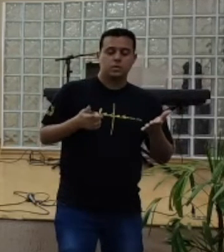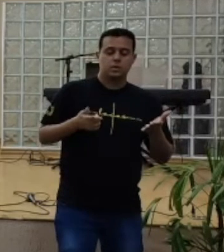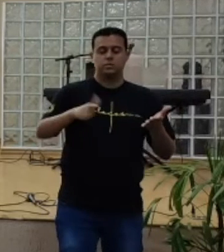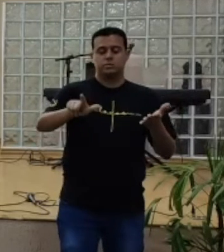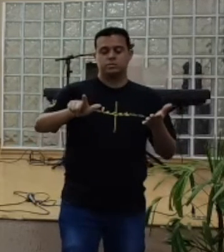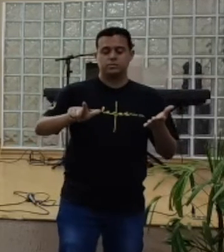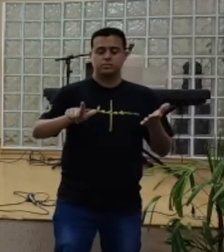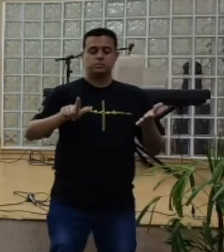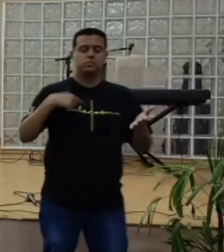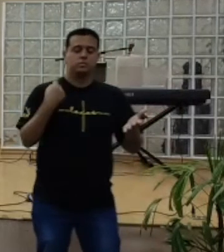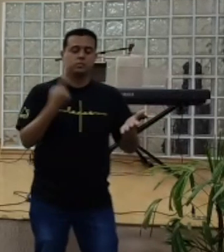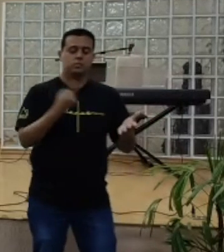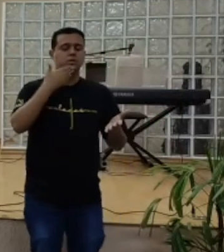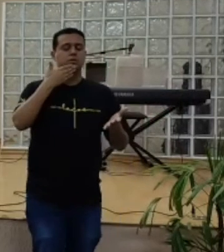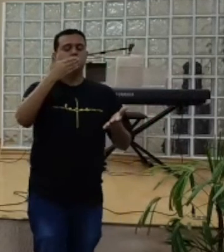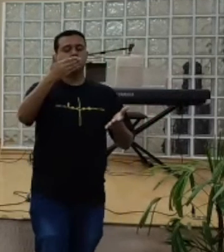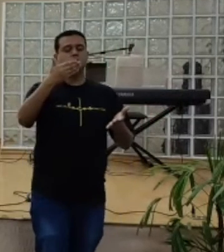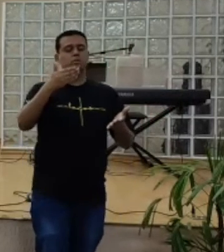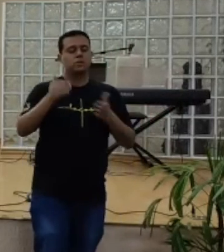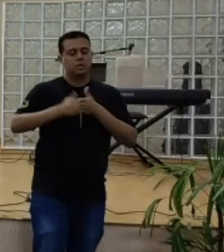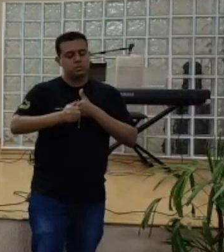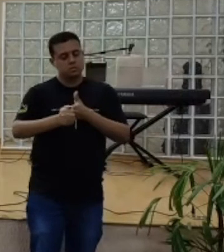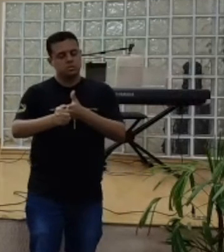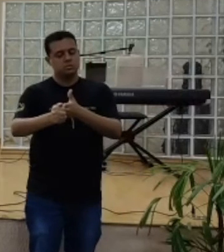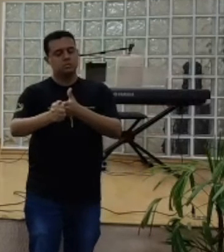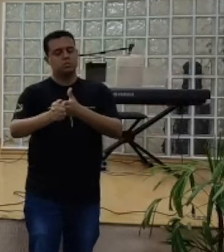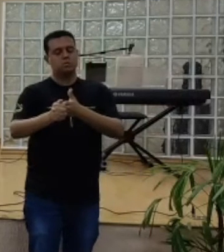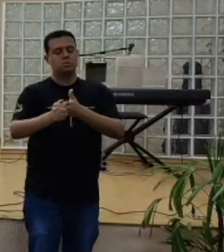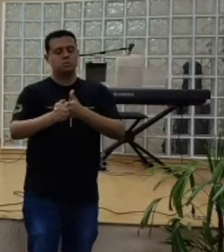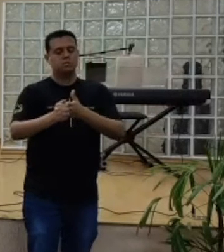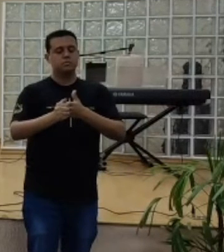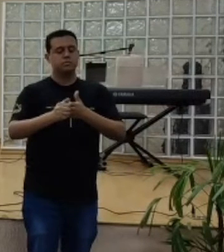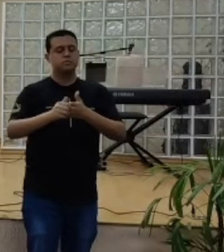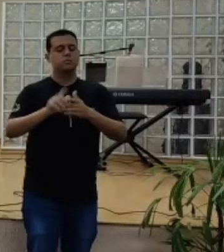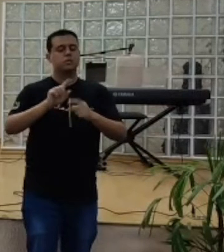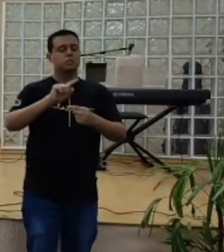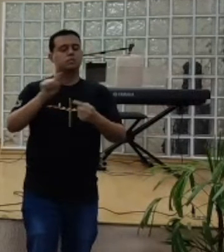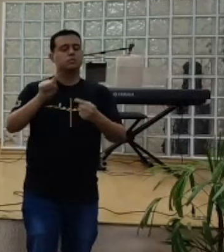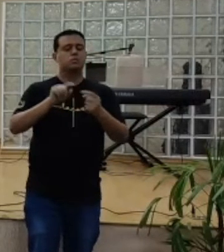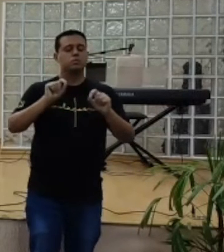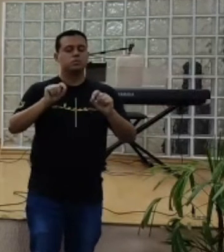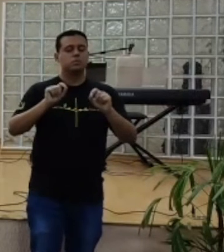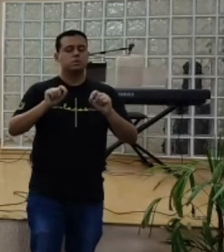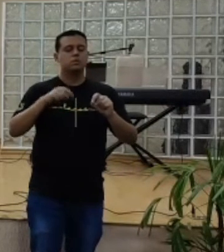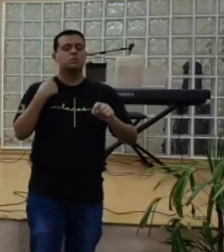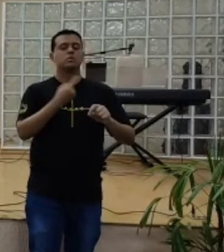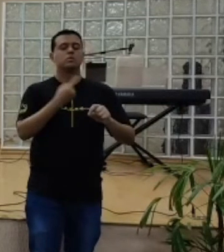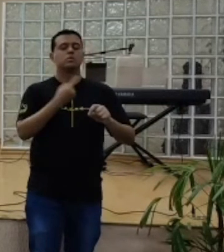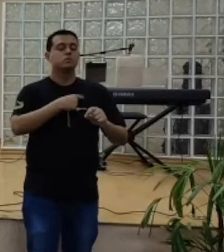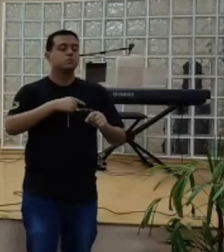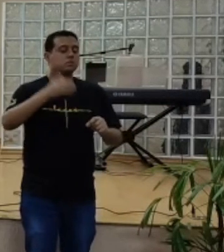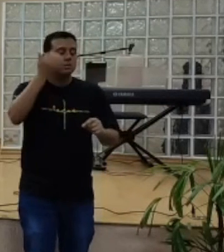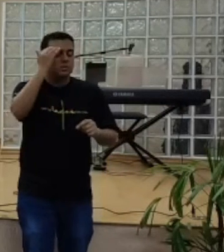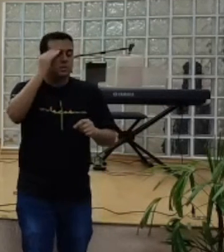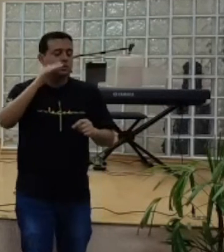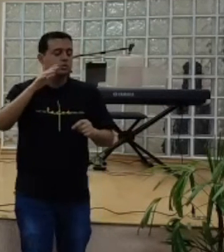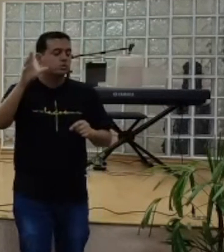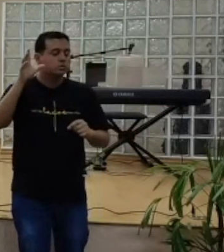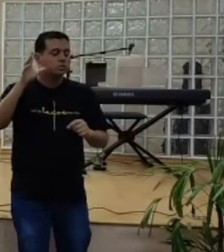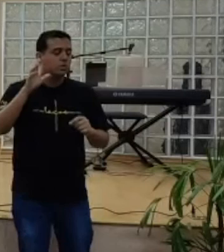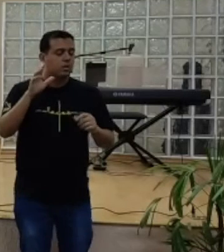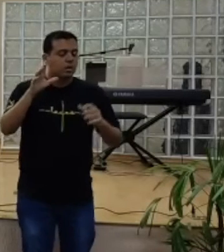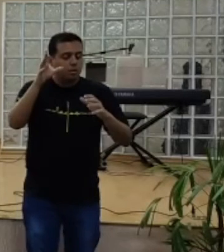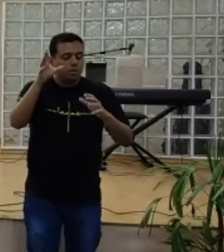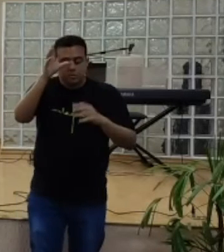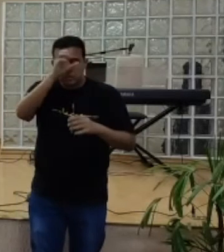Tua orientação, para que aquilo que seja trazido nesta noite possa falar aos nossos corações e ajudar-nos